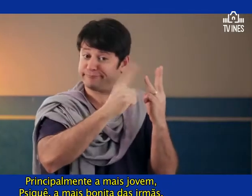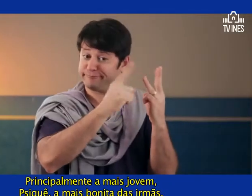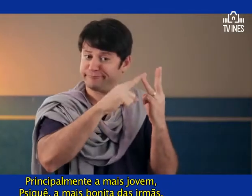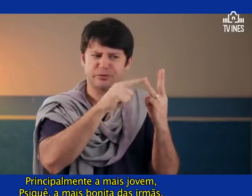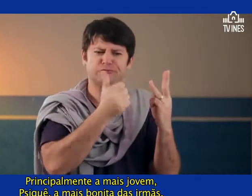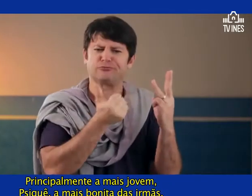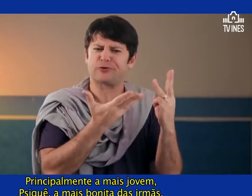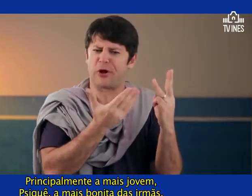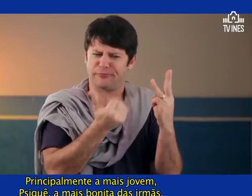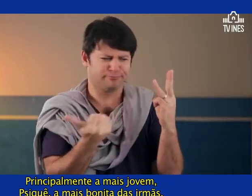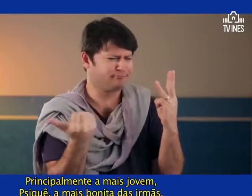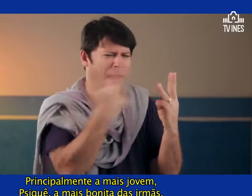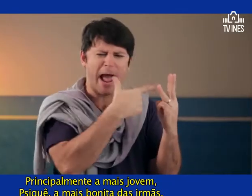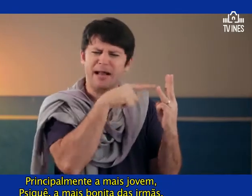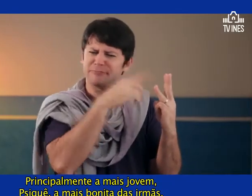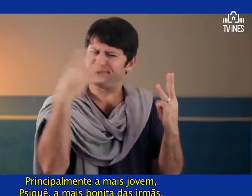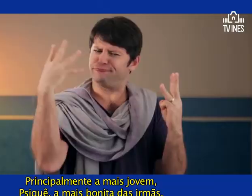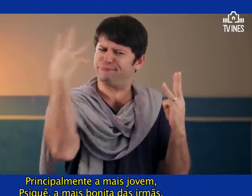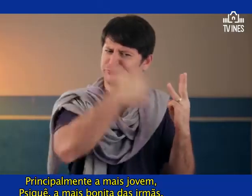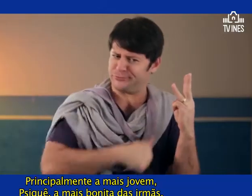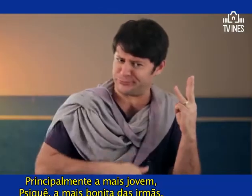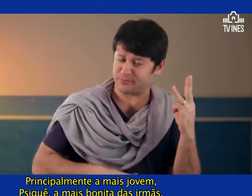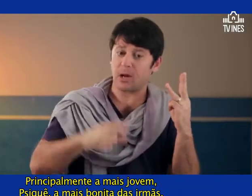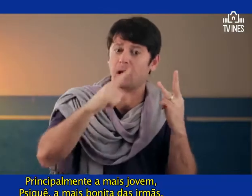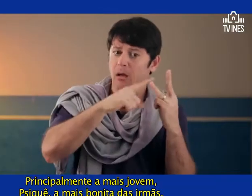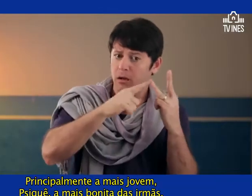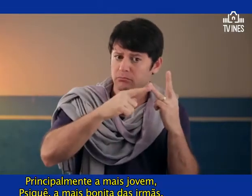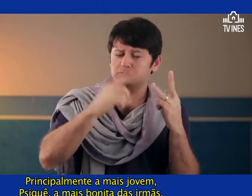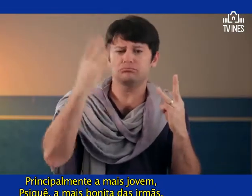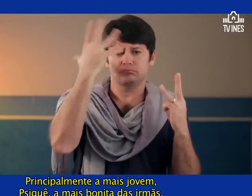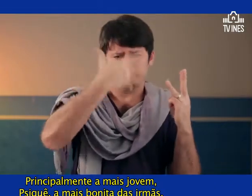Principalmente a mais jovem, Psyche, a mais bonita das irmãs.